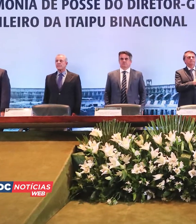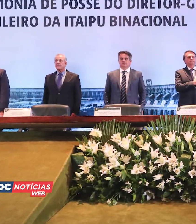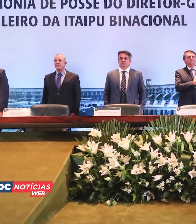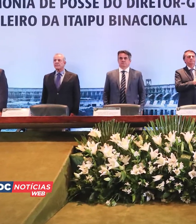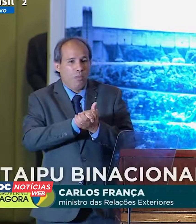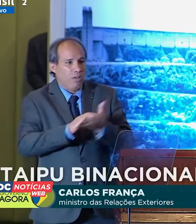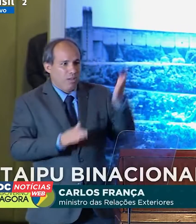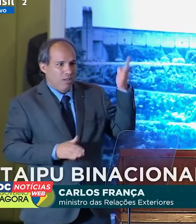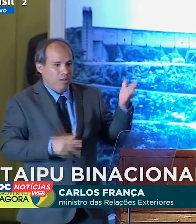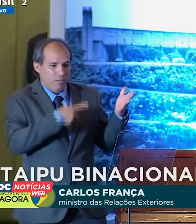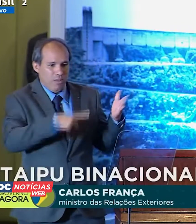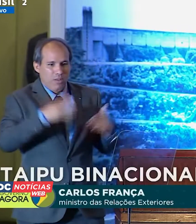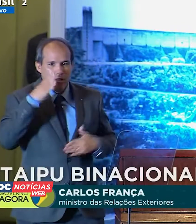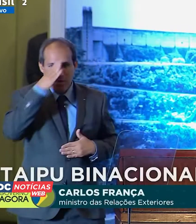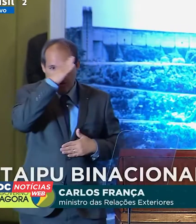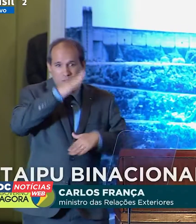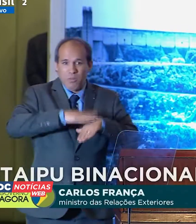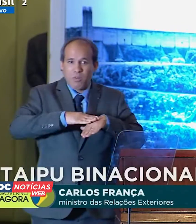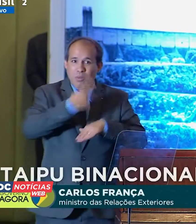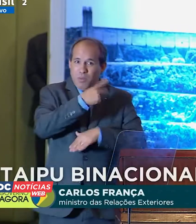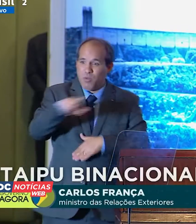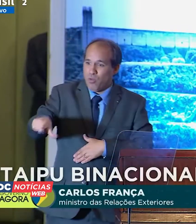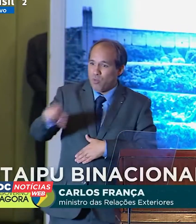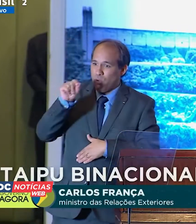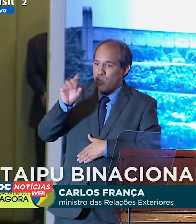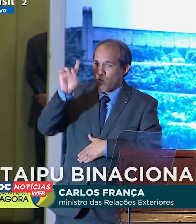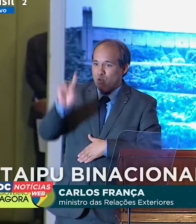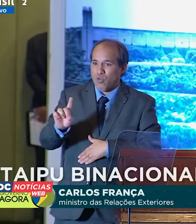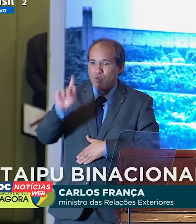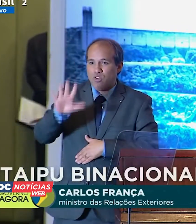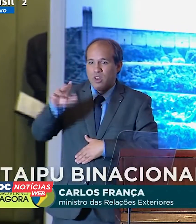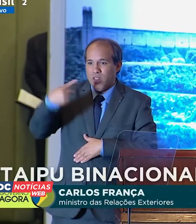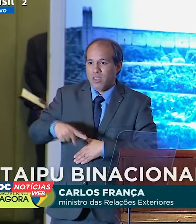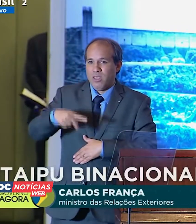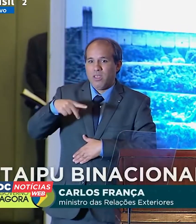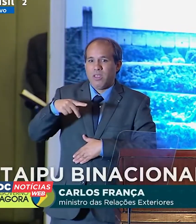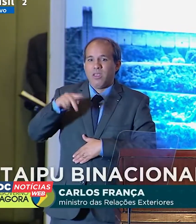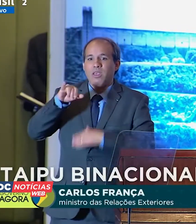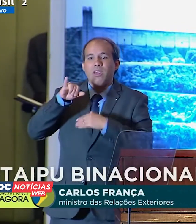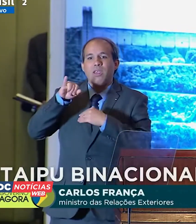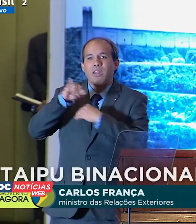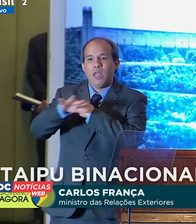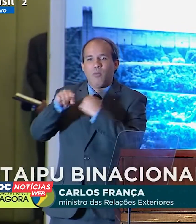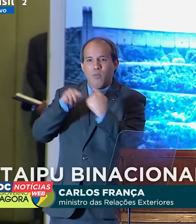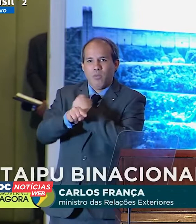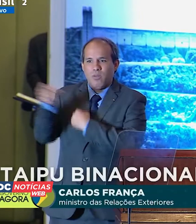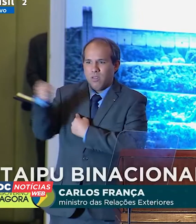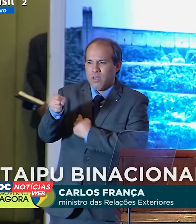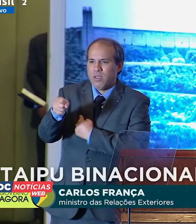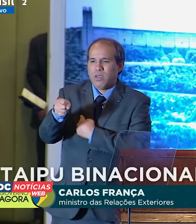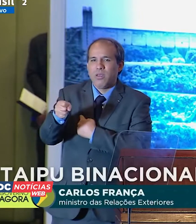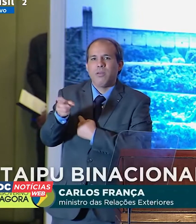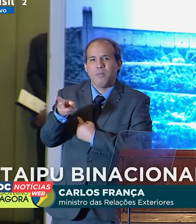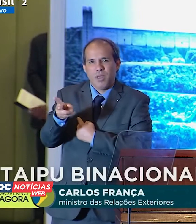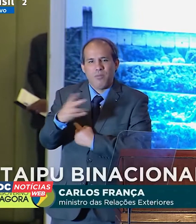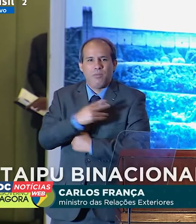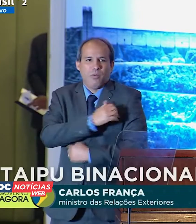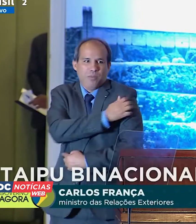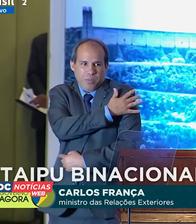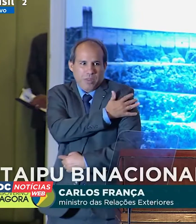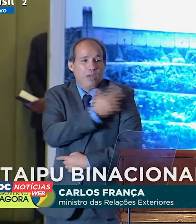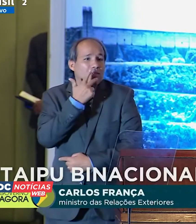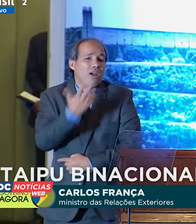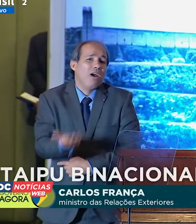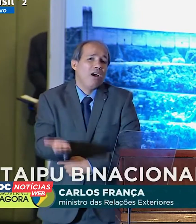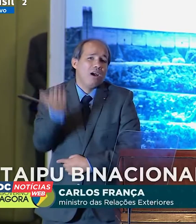de autoridades, entre elas o ministro de Relações Exteriores, Carlos França. Como eu já tive a oportunidade de ressaltar em